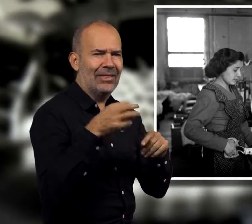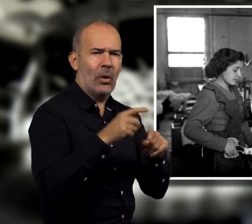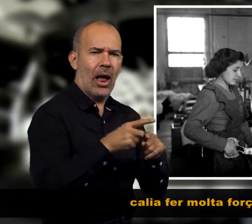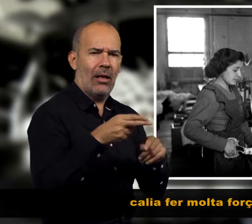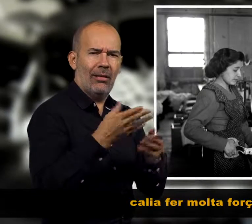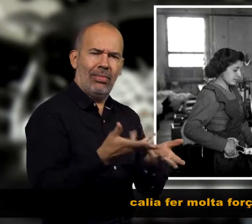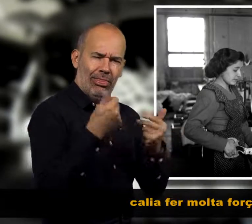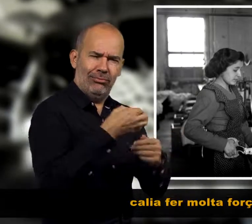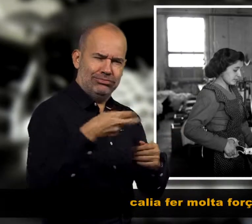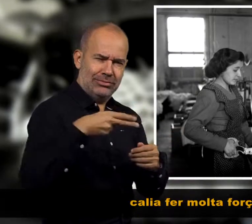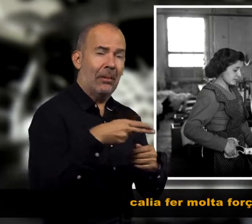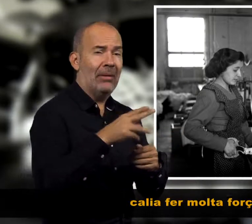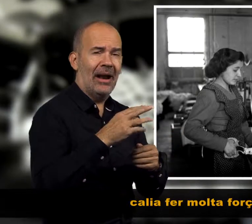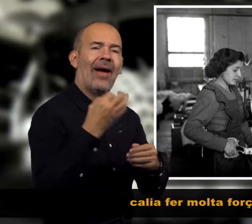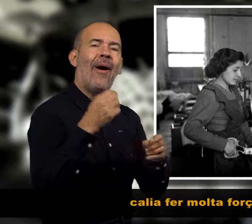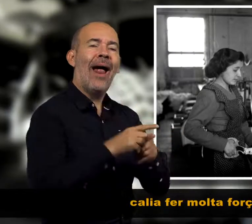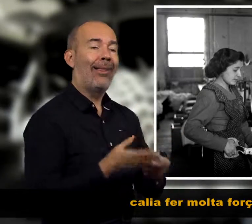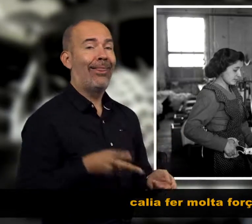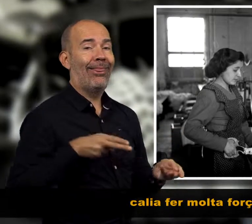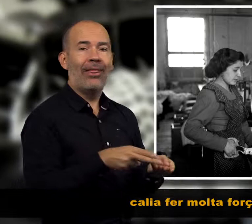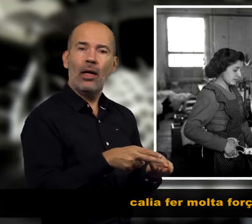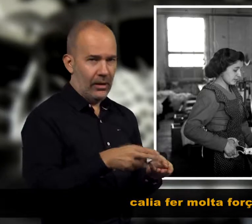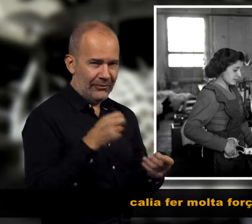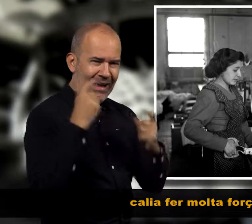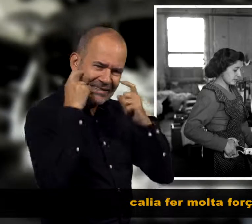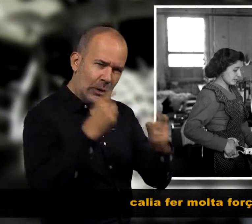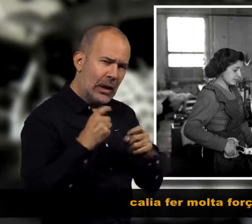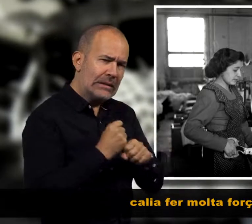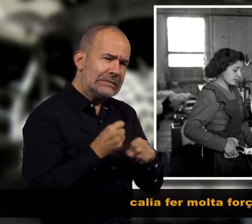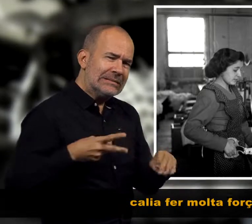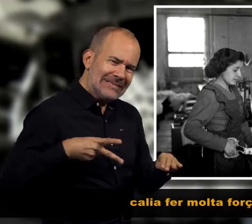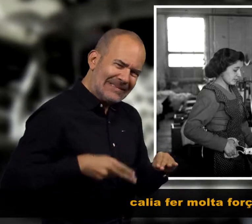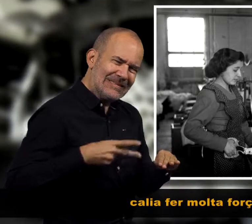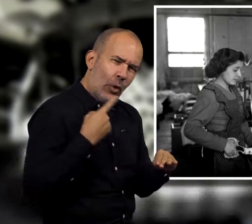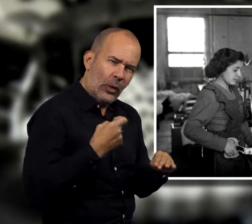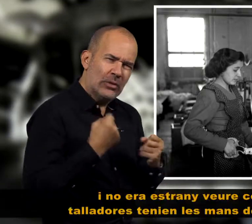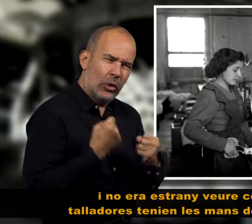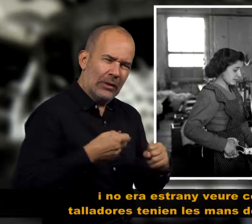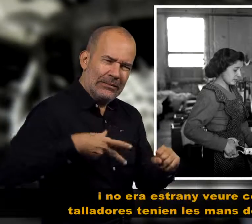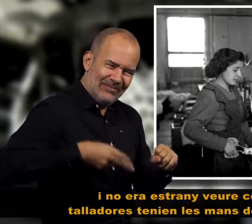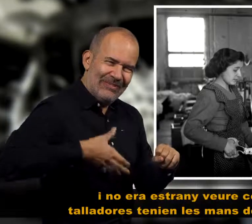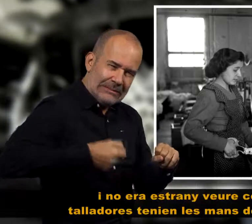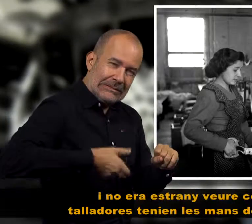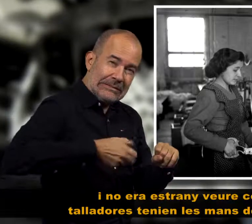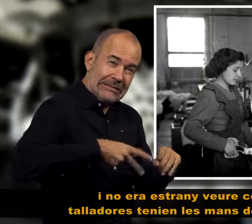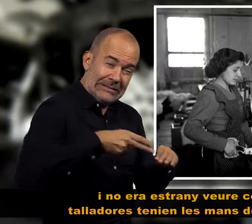Calia fer molta força i no era estrany veure com les talladores tenien les mans deformades.